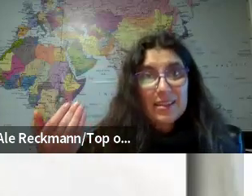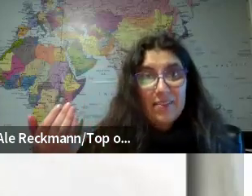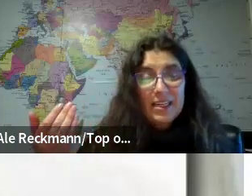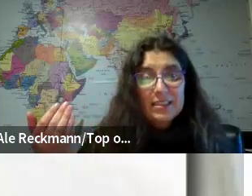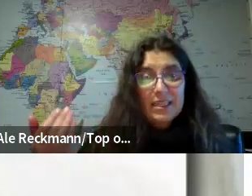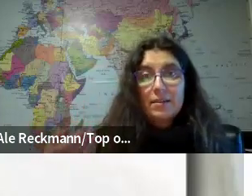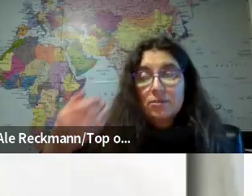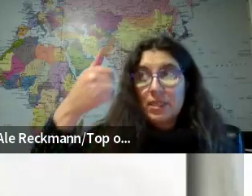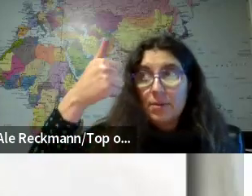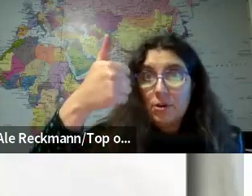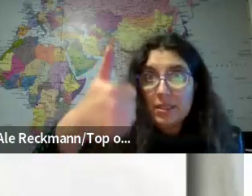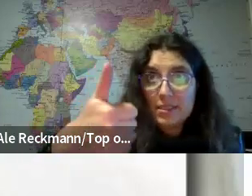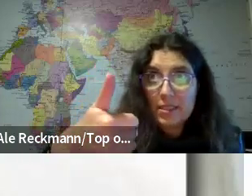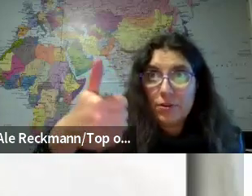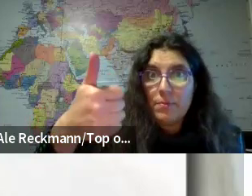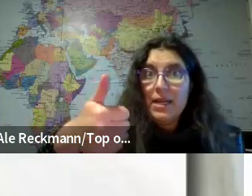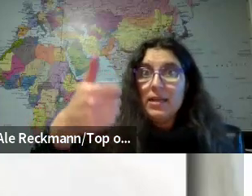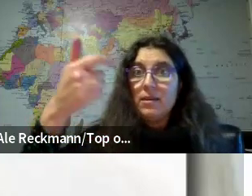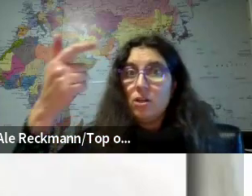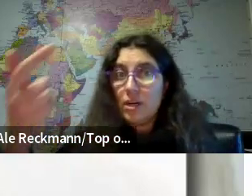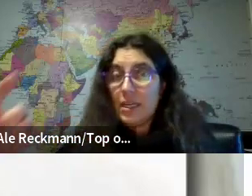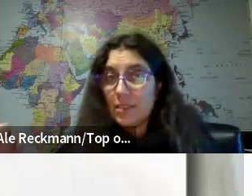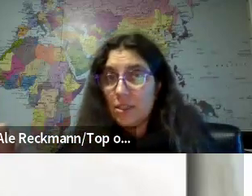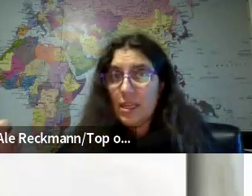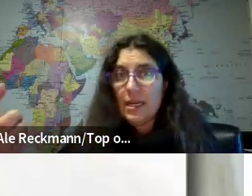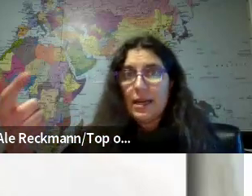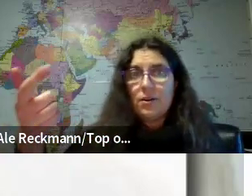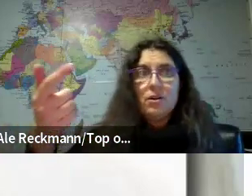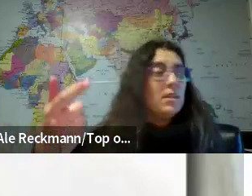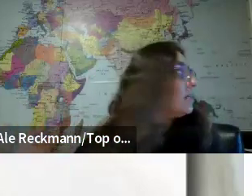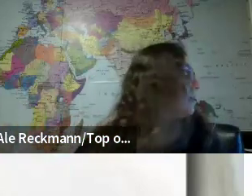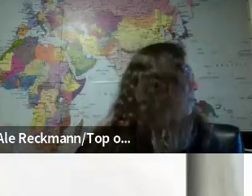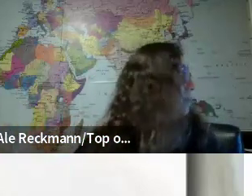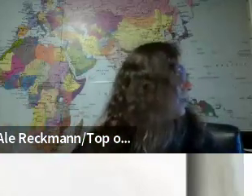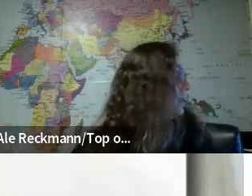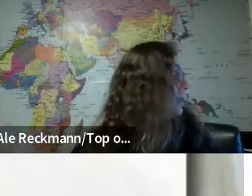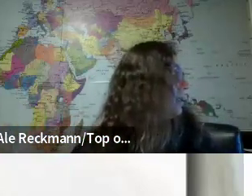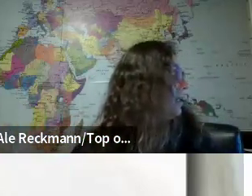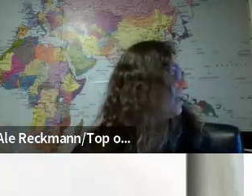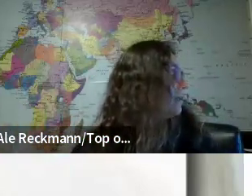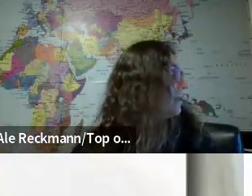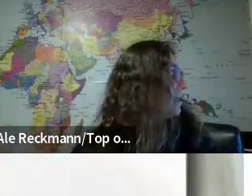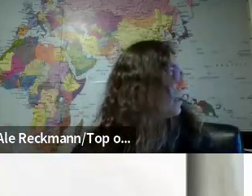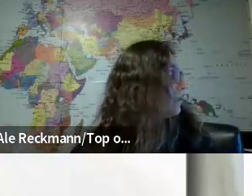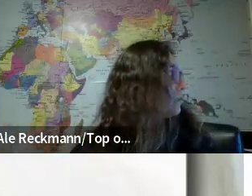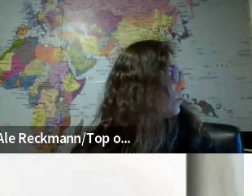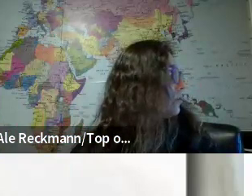necesitamos establecer, si tenemos los antecedentes formales, los requisitos del cargo y aquí se nos